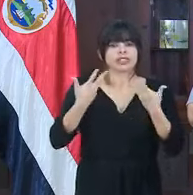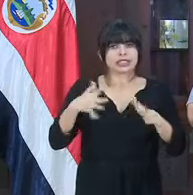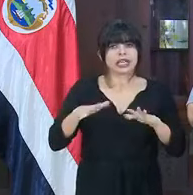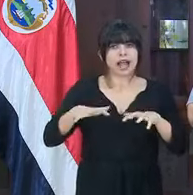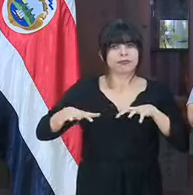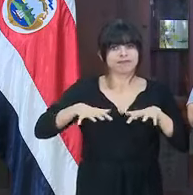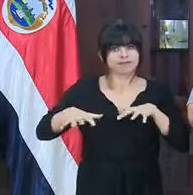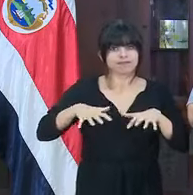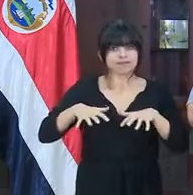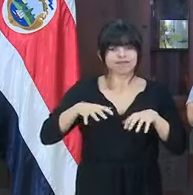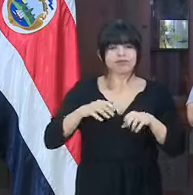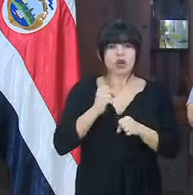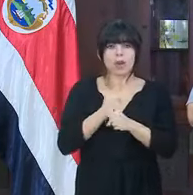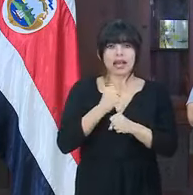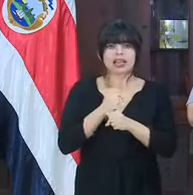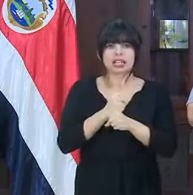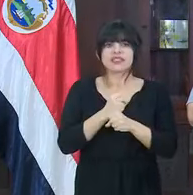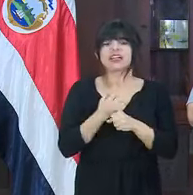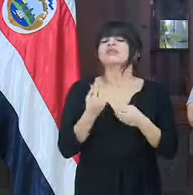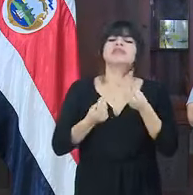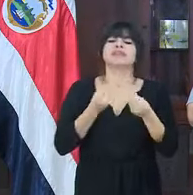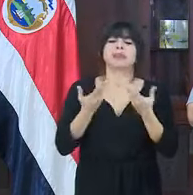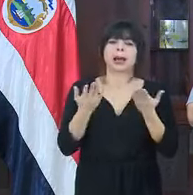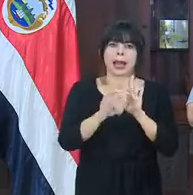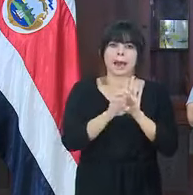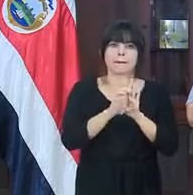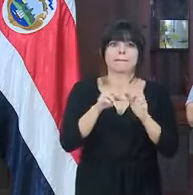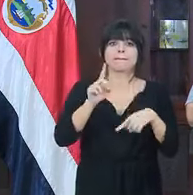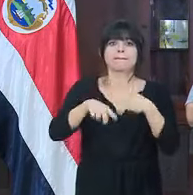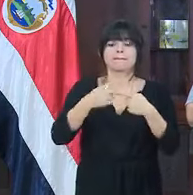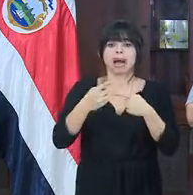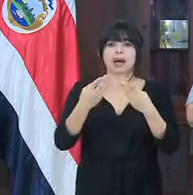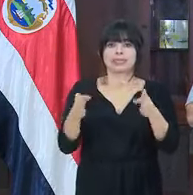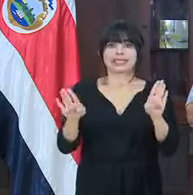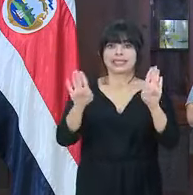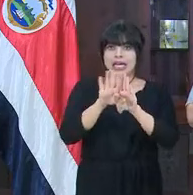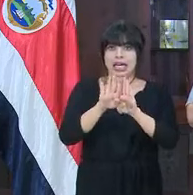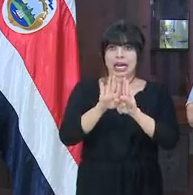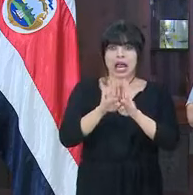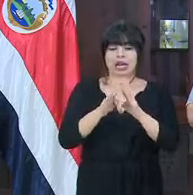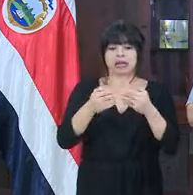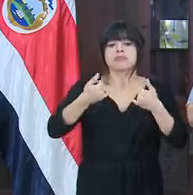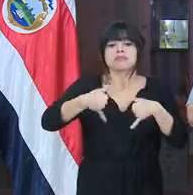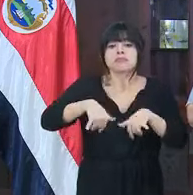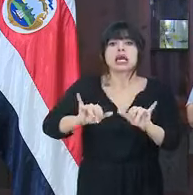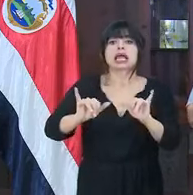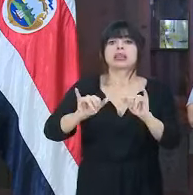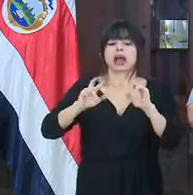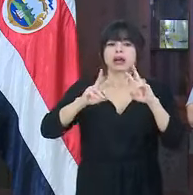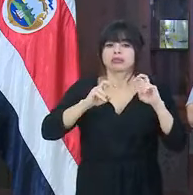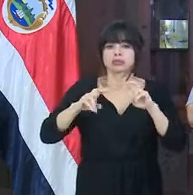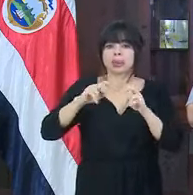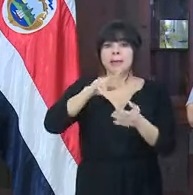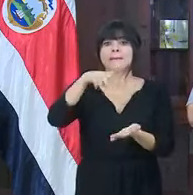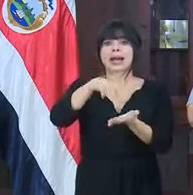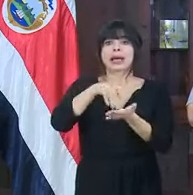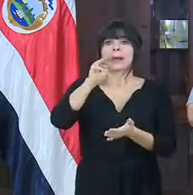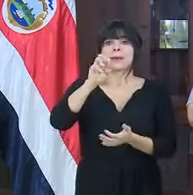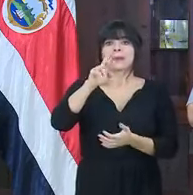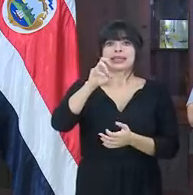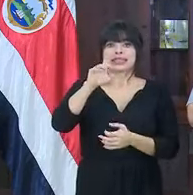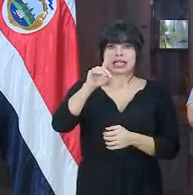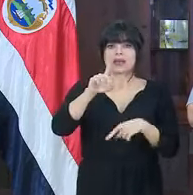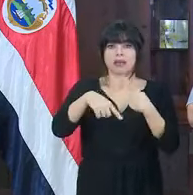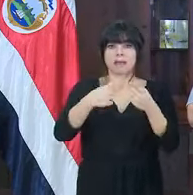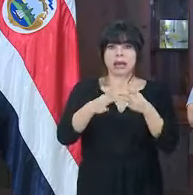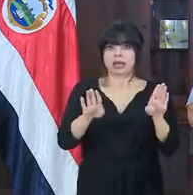de acciones operativas. Por ejemplo, vamos a cerrar indefinidamente, mientras hacemos valoraciones, el parque La Merced, que